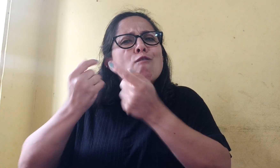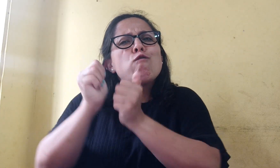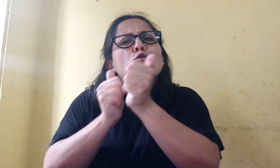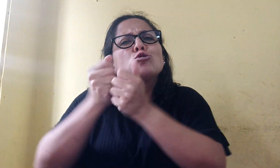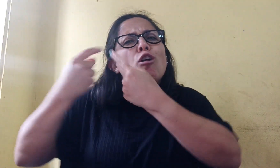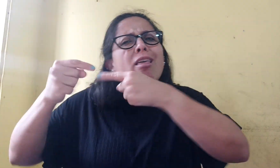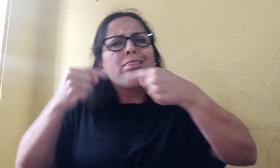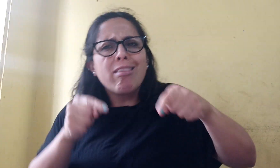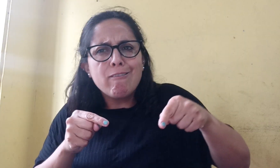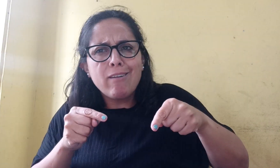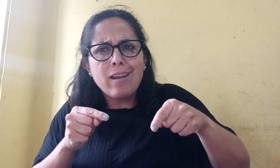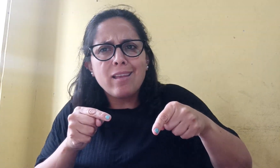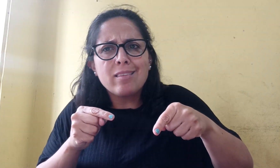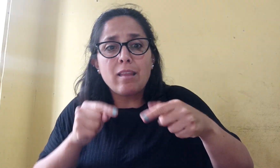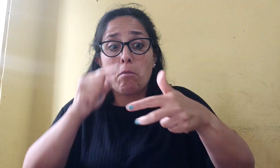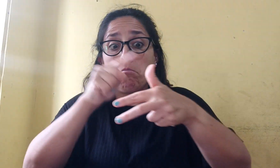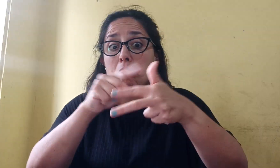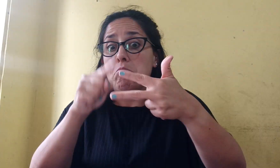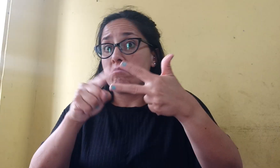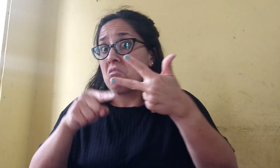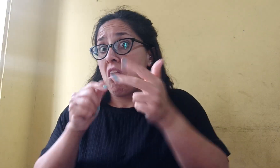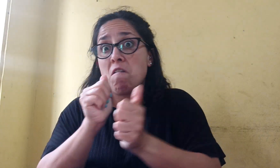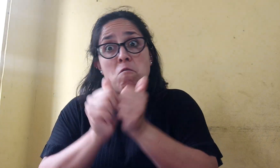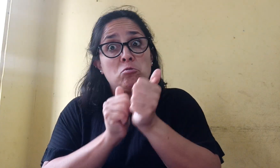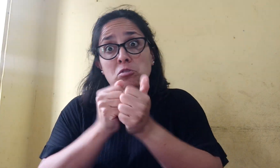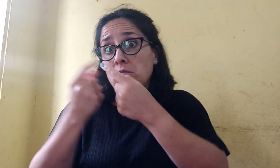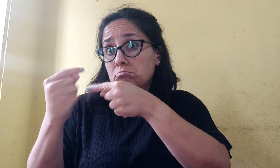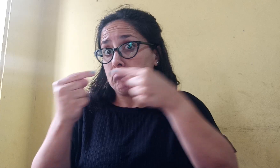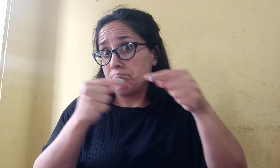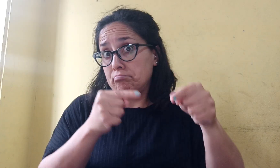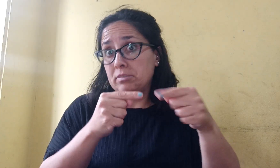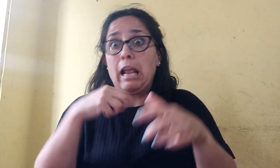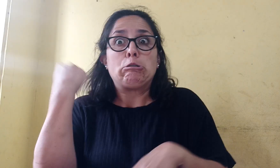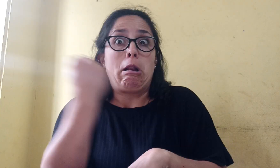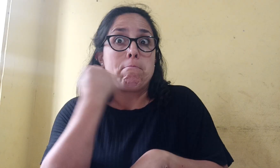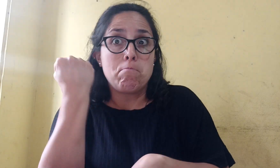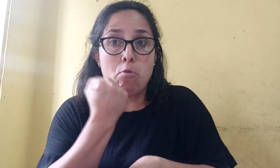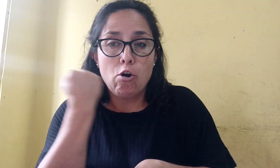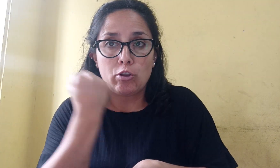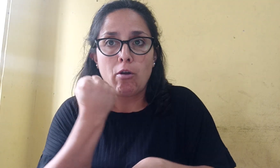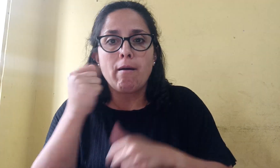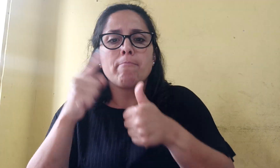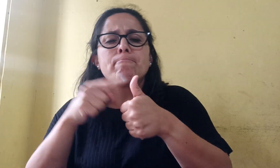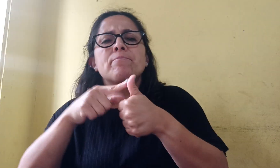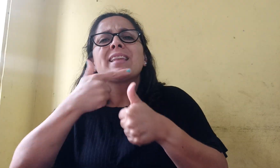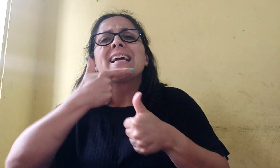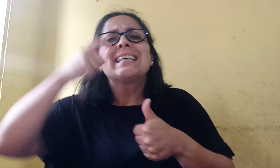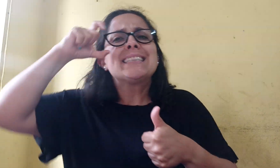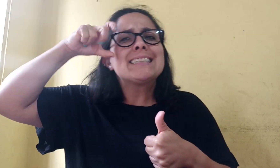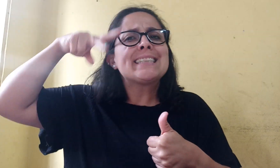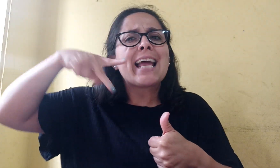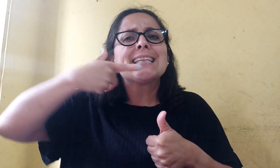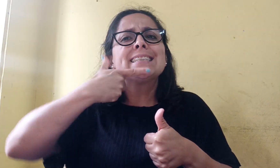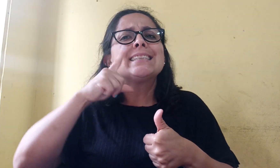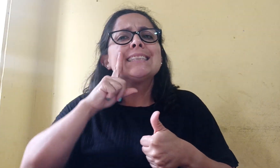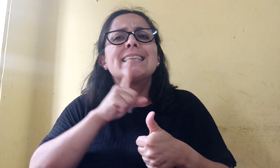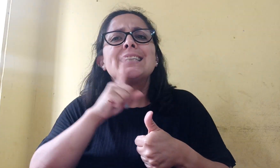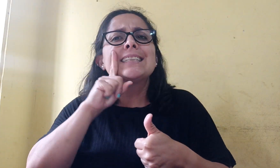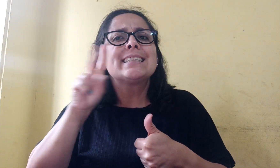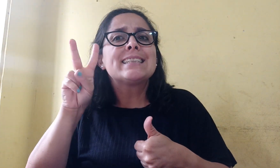las lleva a cabo con tres funciones principales. La función sensitiva, que lo lleva a cargo con su